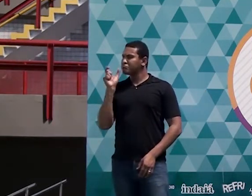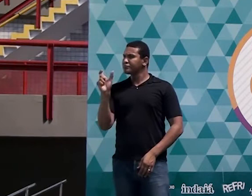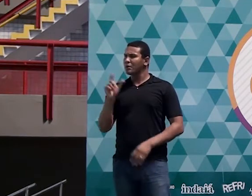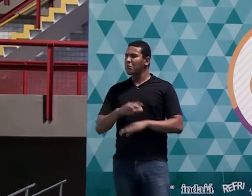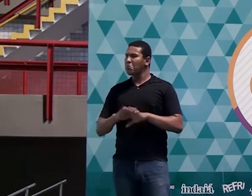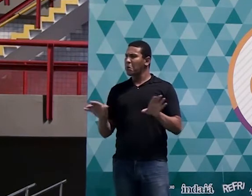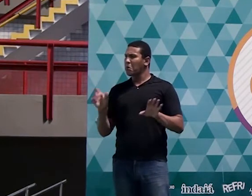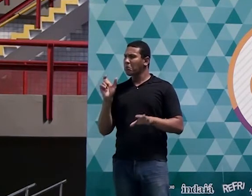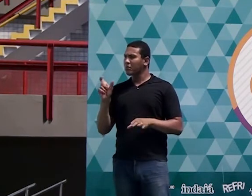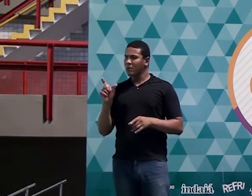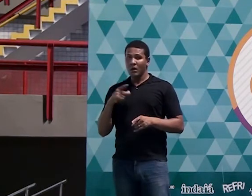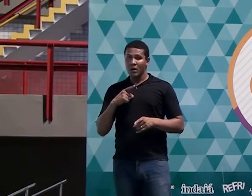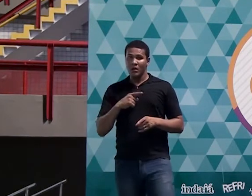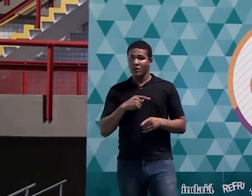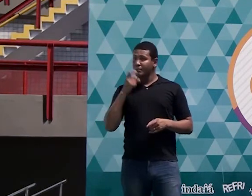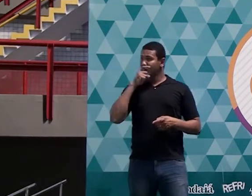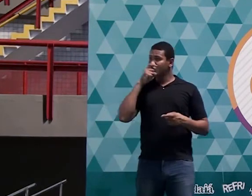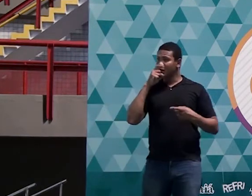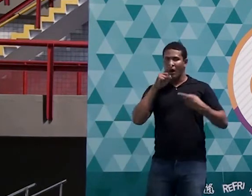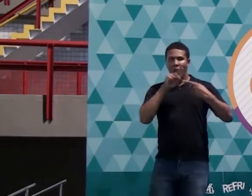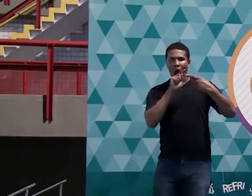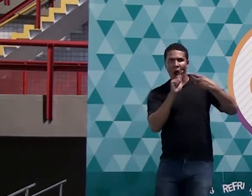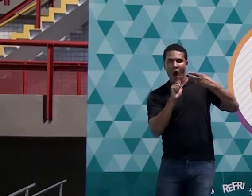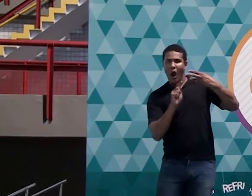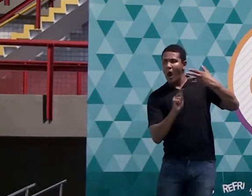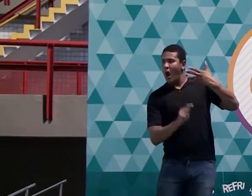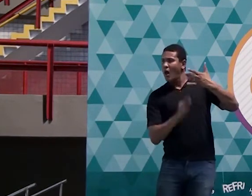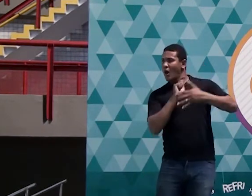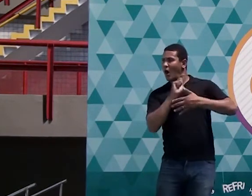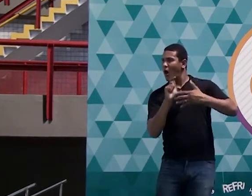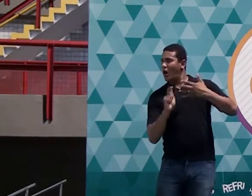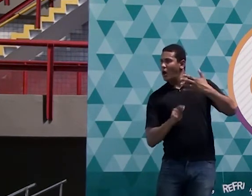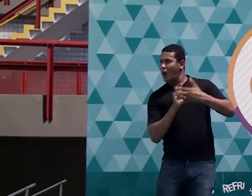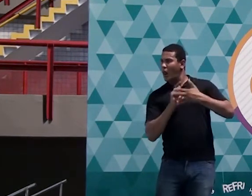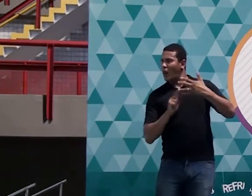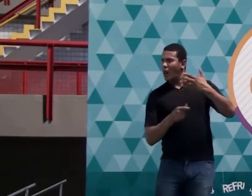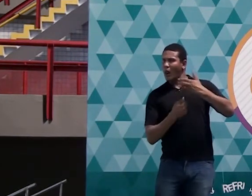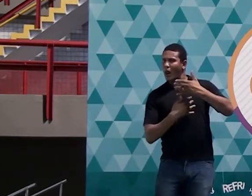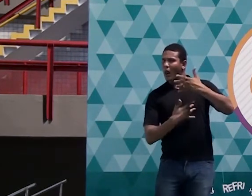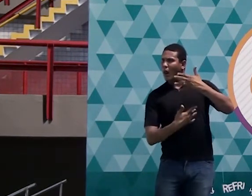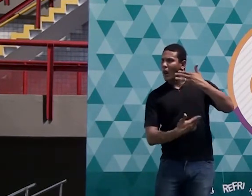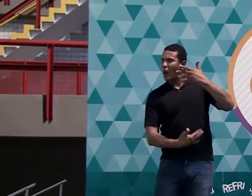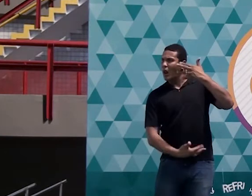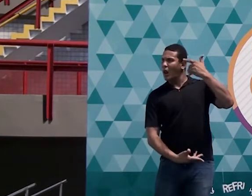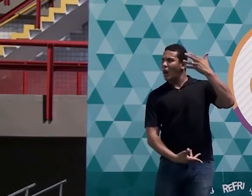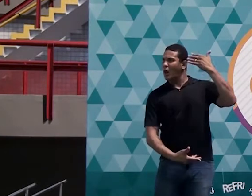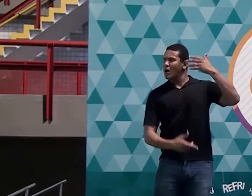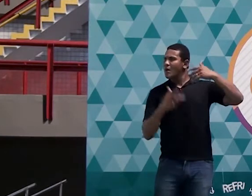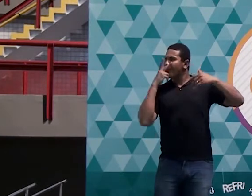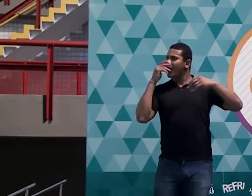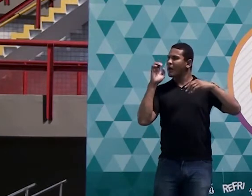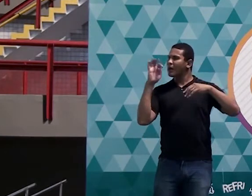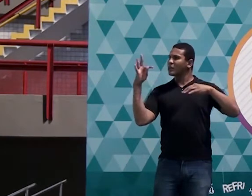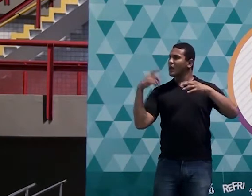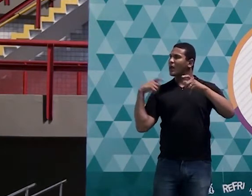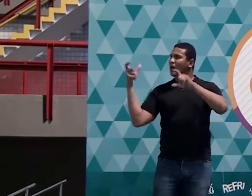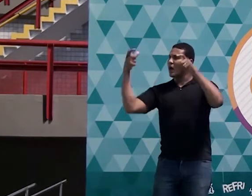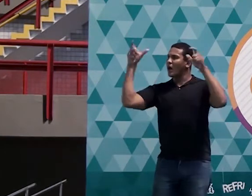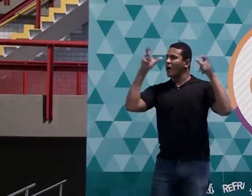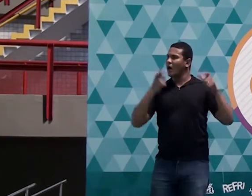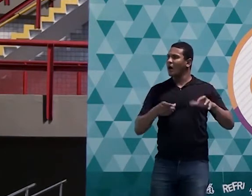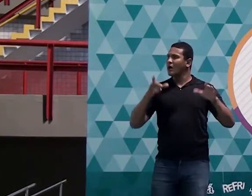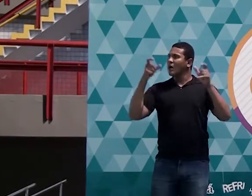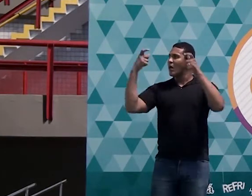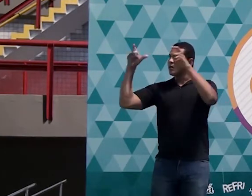Channel. E vai atrás, e toma ET. E toma ET, e ET trouxe pirâmide, ET fez pirâmide, ET tava ali, ET